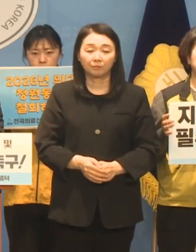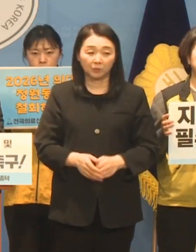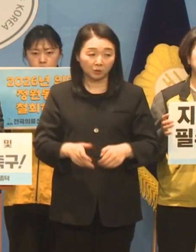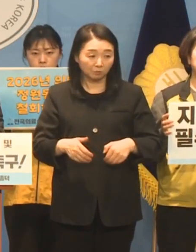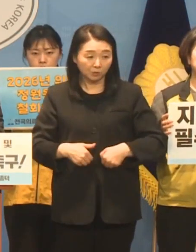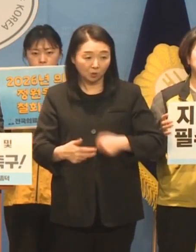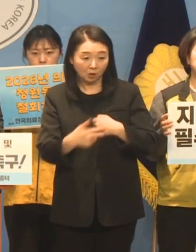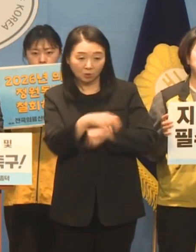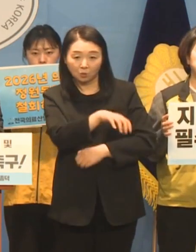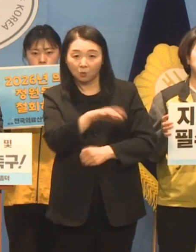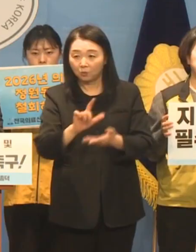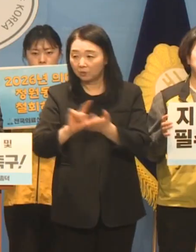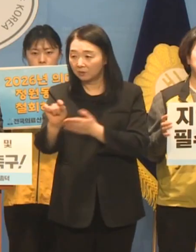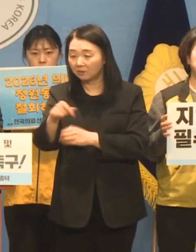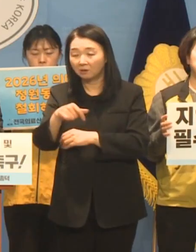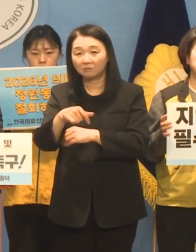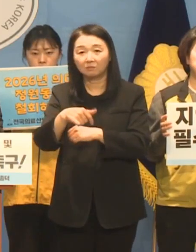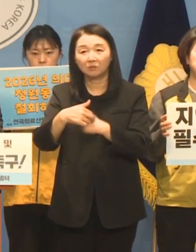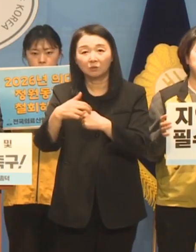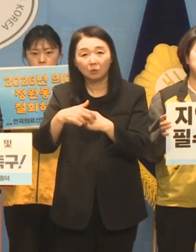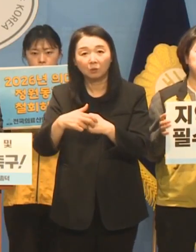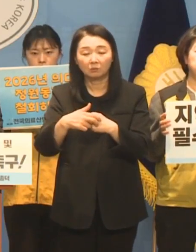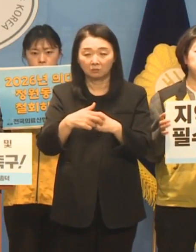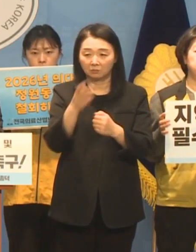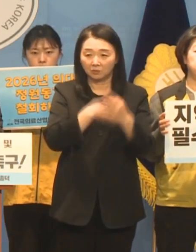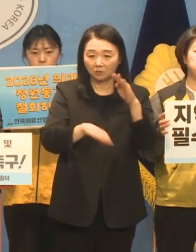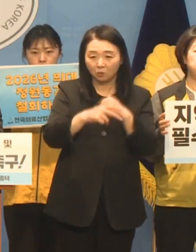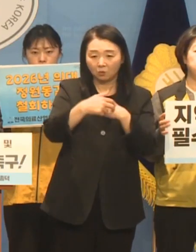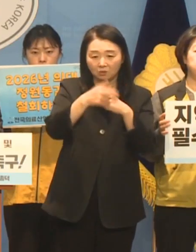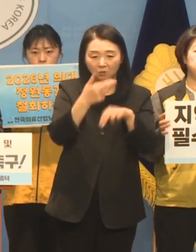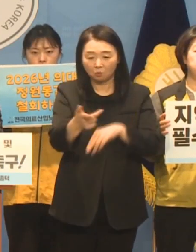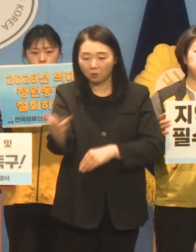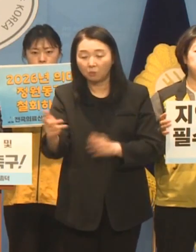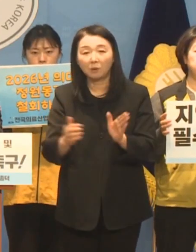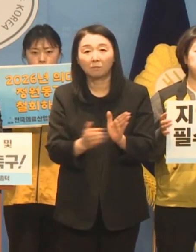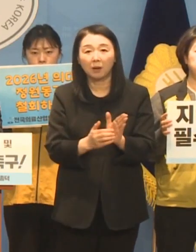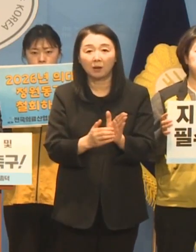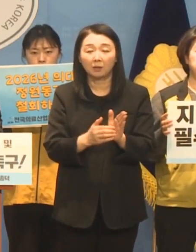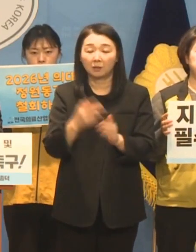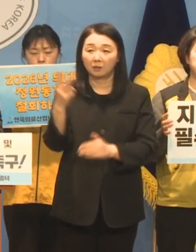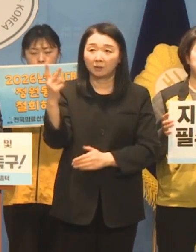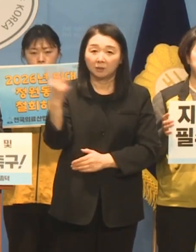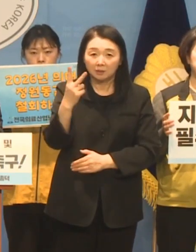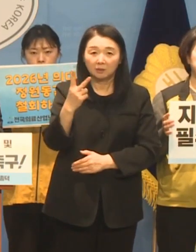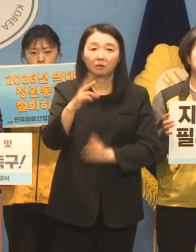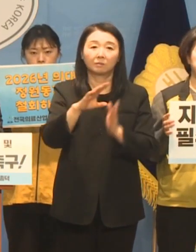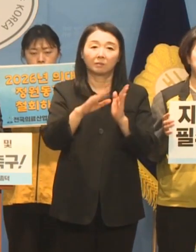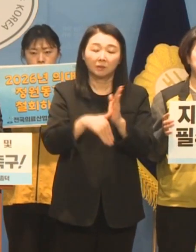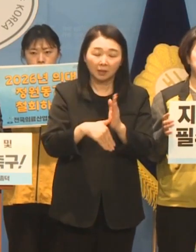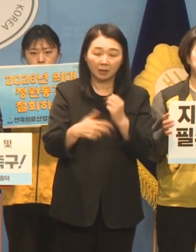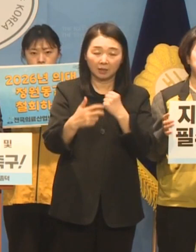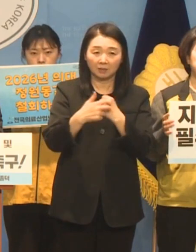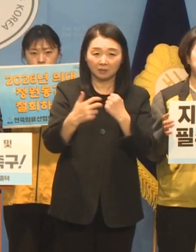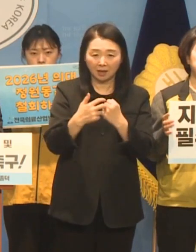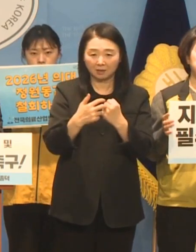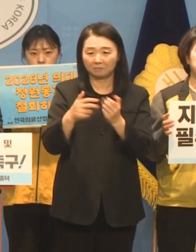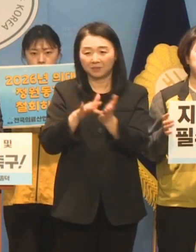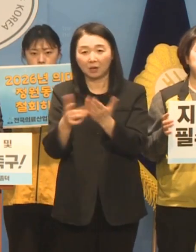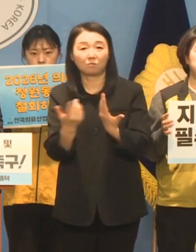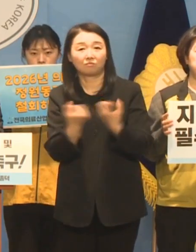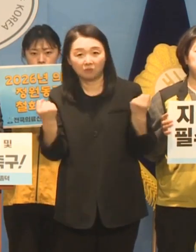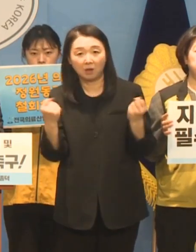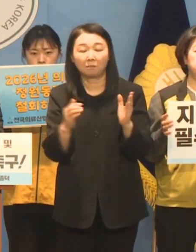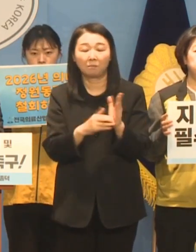필수의료, 지역의료, 공공의료 공백은 2000년 의학분업 이후 의대 정원 축소와 동결을 유지해 온